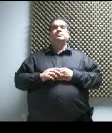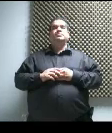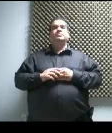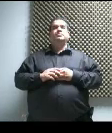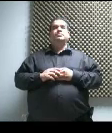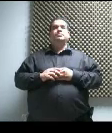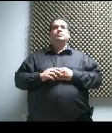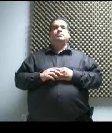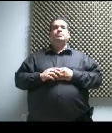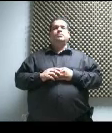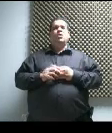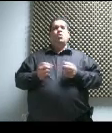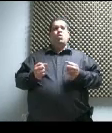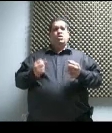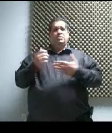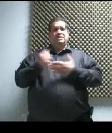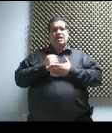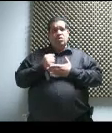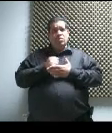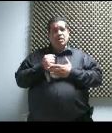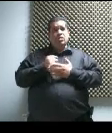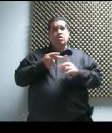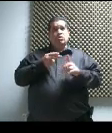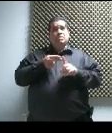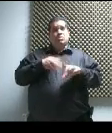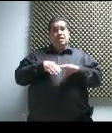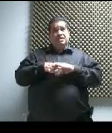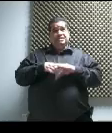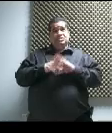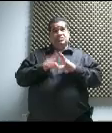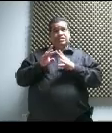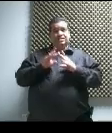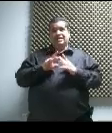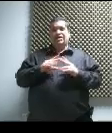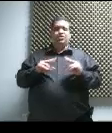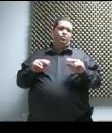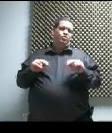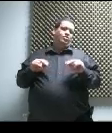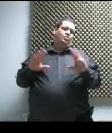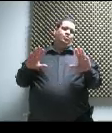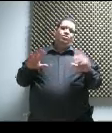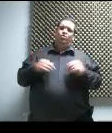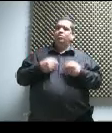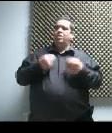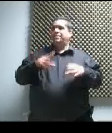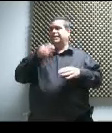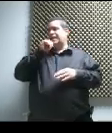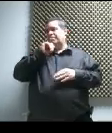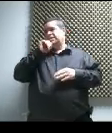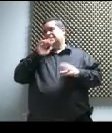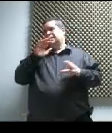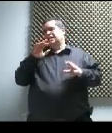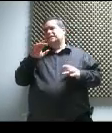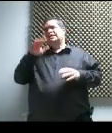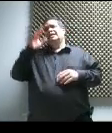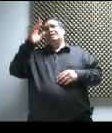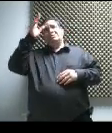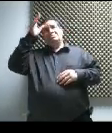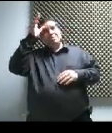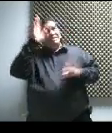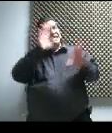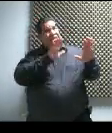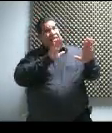¿Qué cuánto me está cobrando el hotel por el acceso a internet? No, no, no. Yo voy a perder la tablet. Papi, chicos, no pierdas